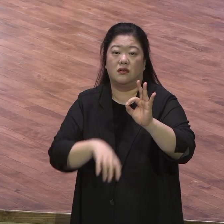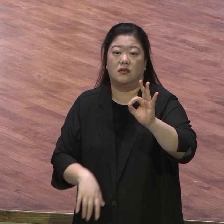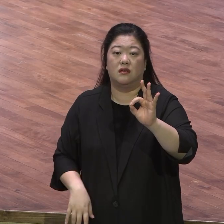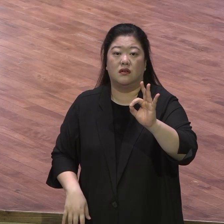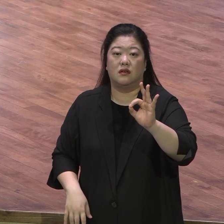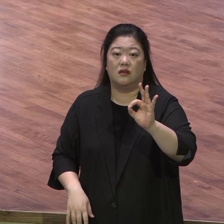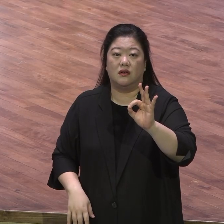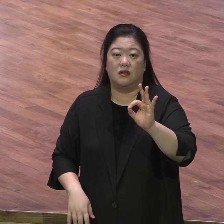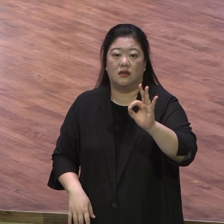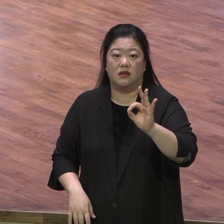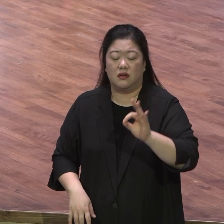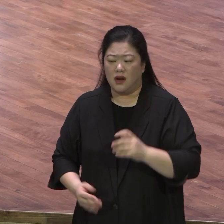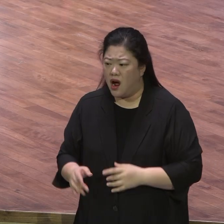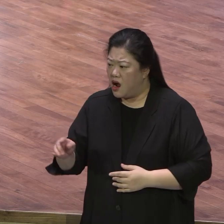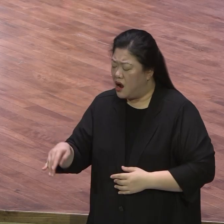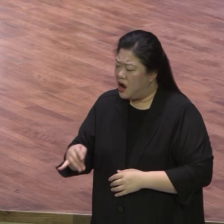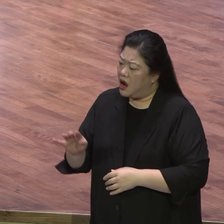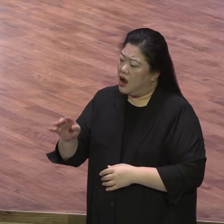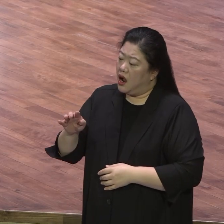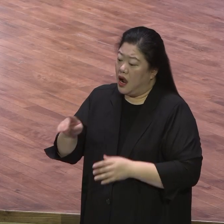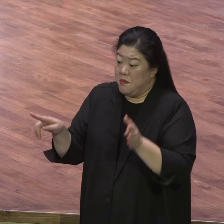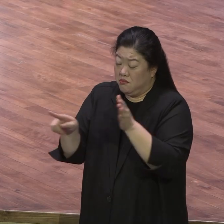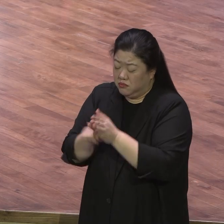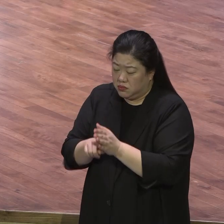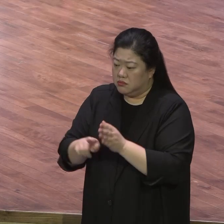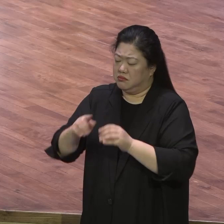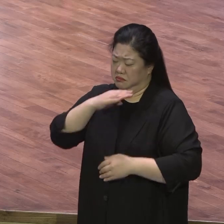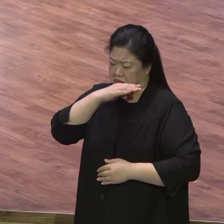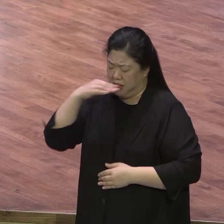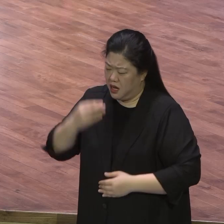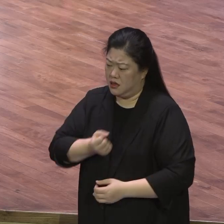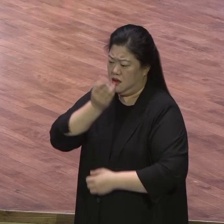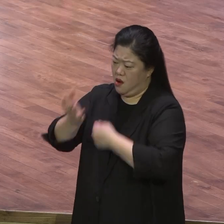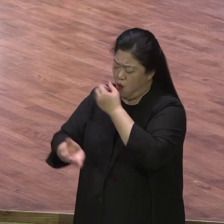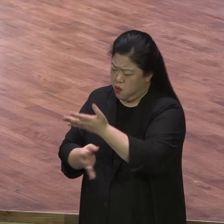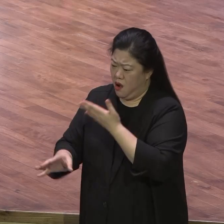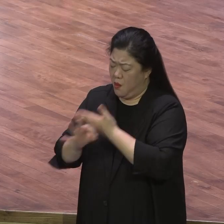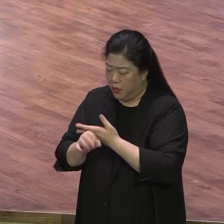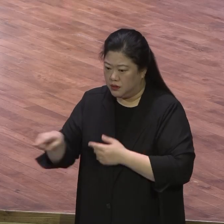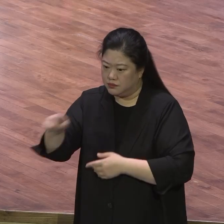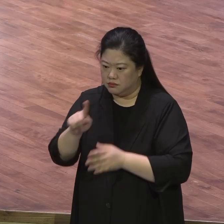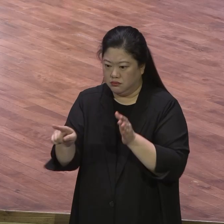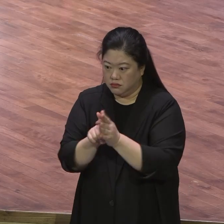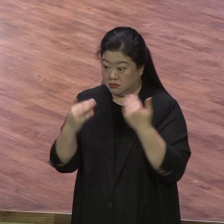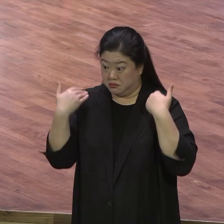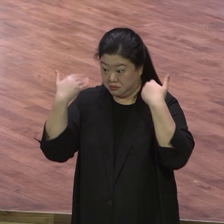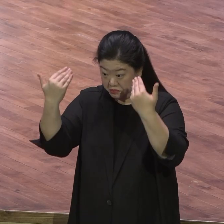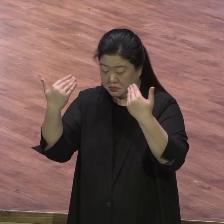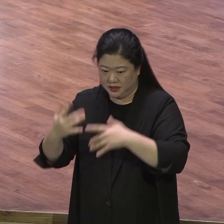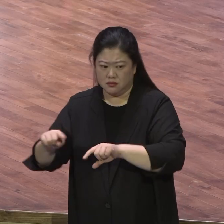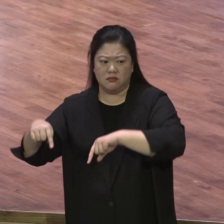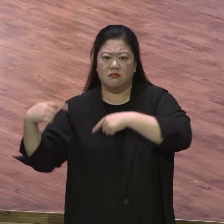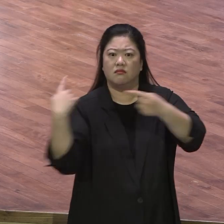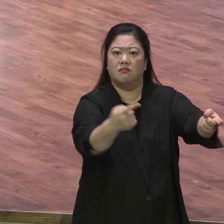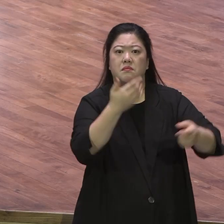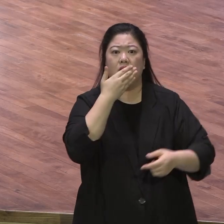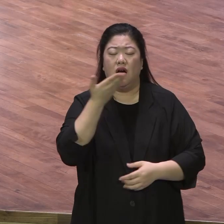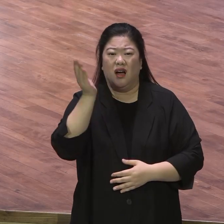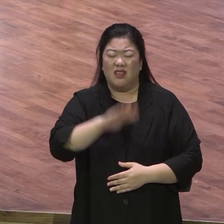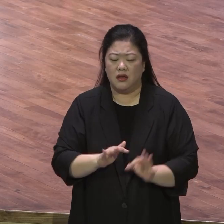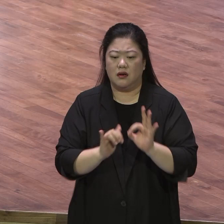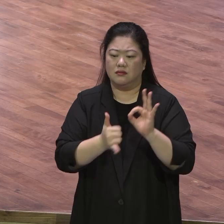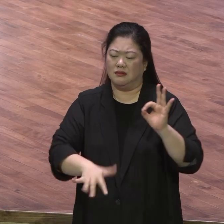불신앙하는 분위기 때문에 가난 땅을 하나님이 들어가지 못하게 막으시고 이래가지고는